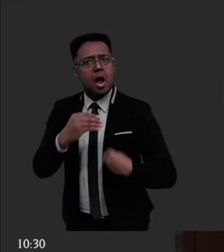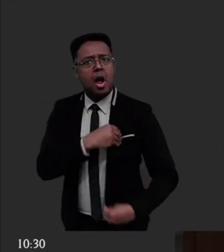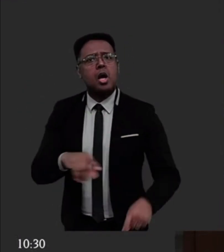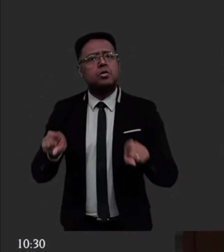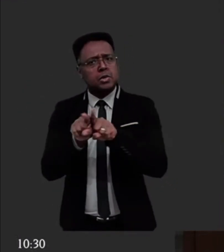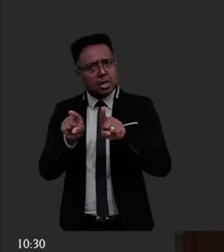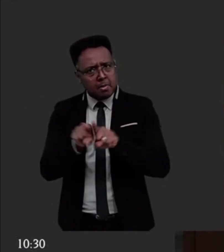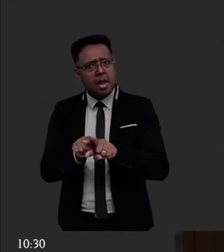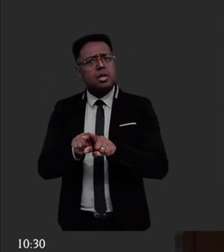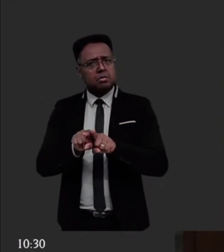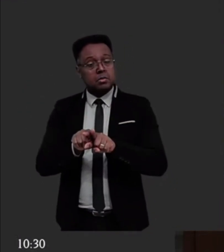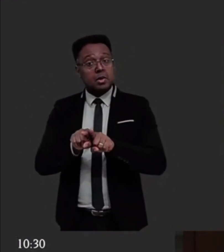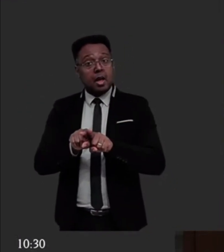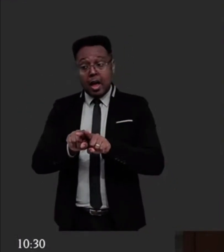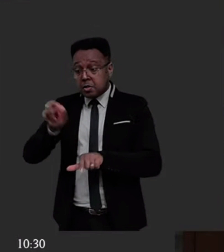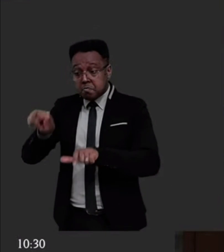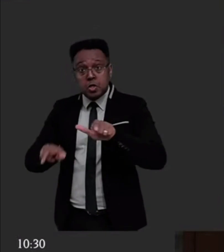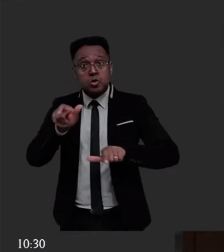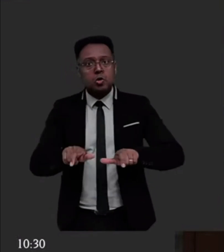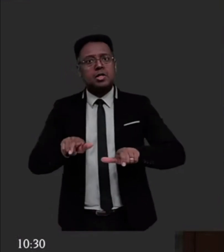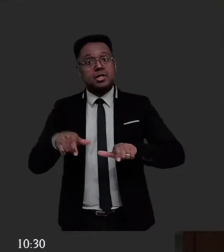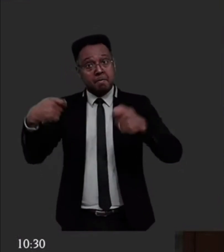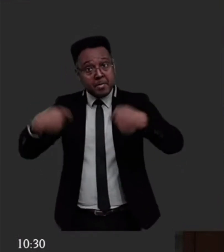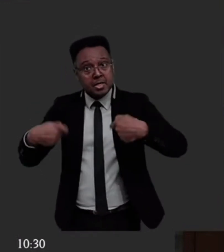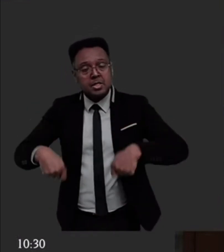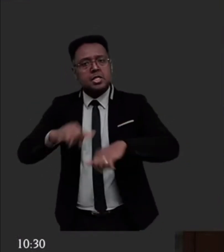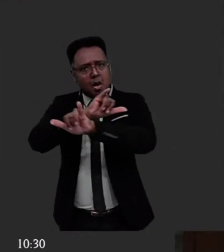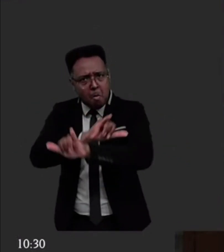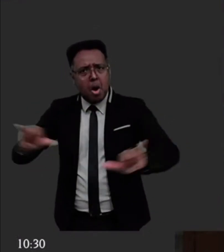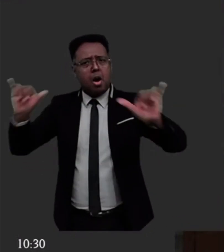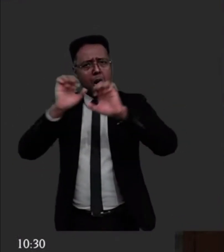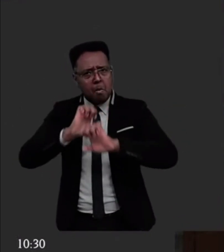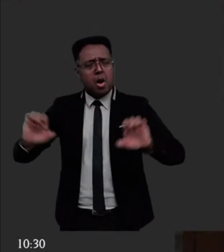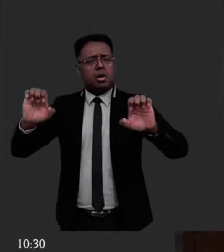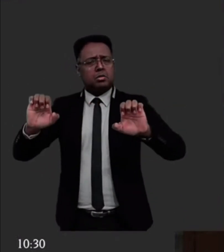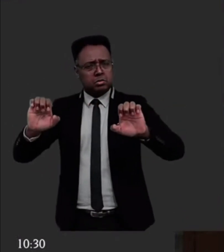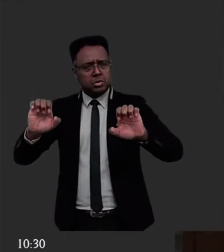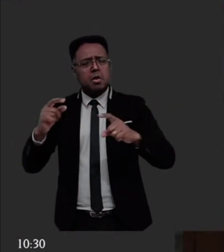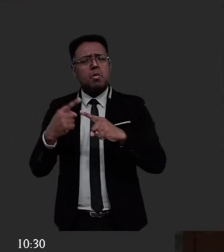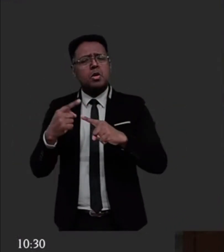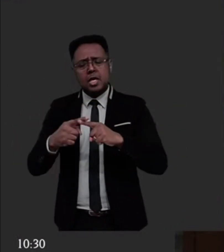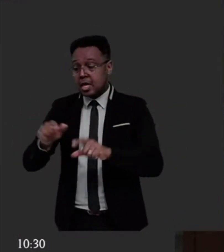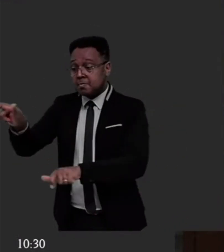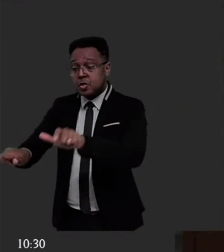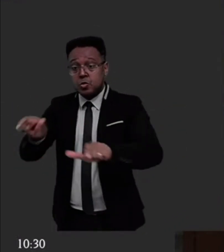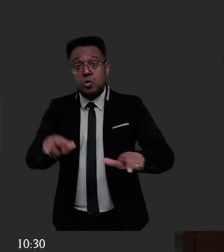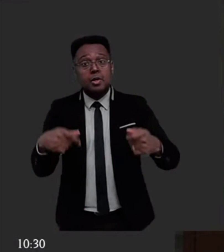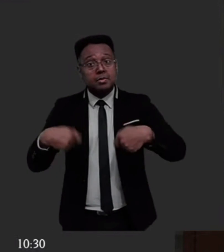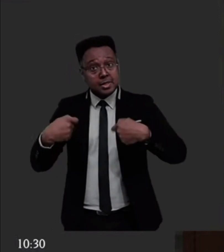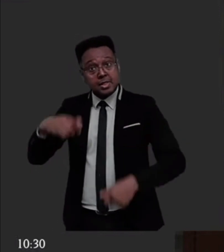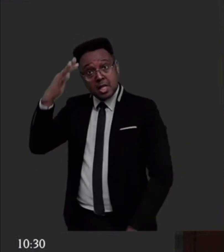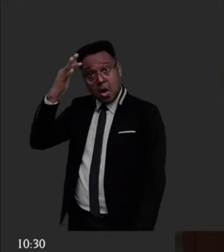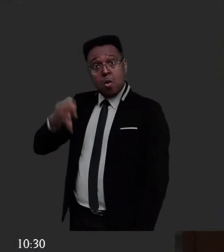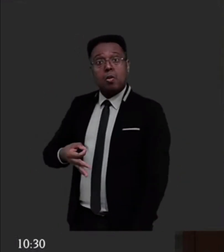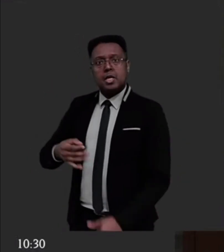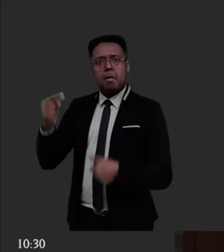do Evangelho esclarecimentos sobre os motivos que causam o afastamento total de Deus e do Evangelho